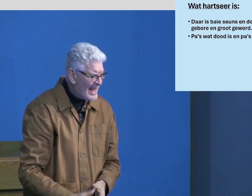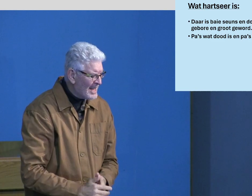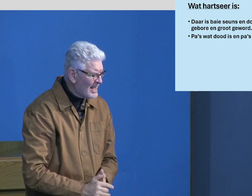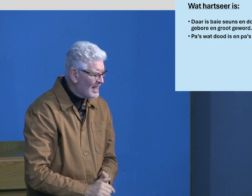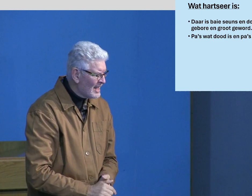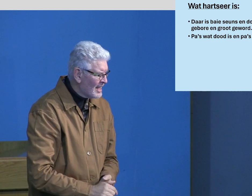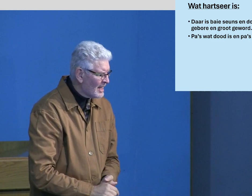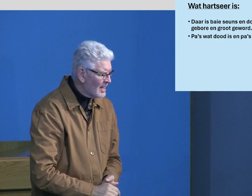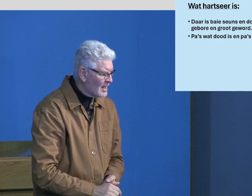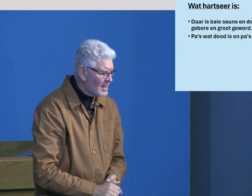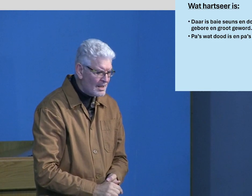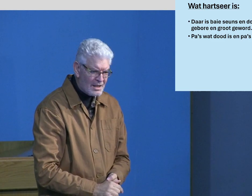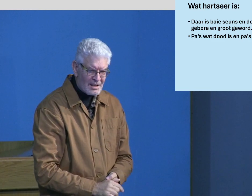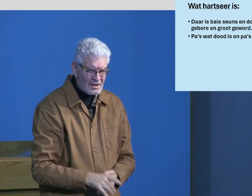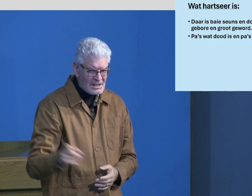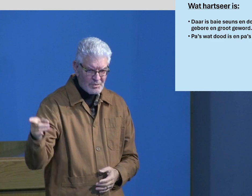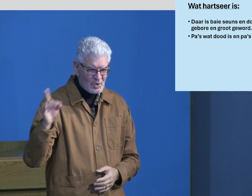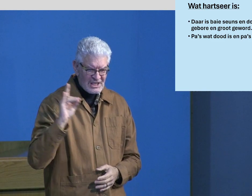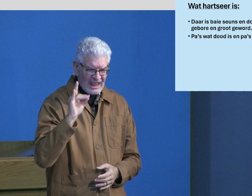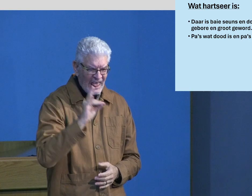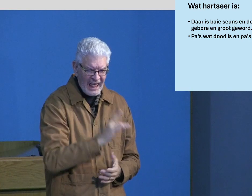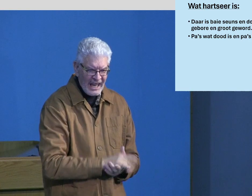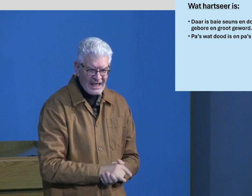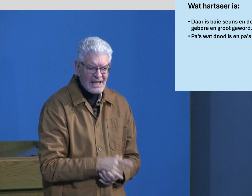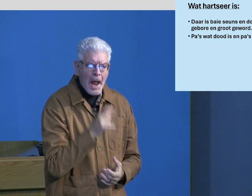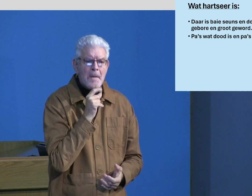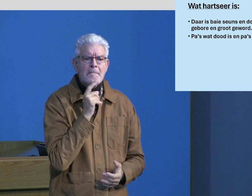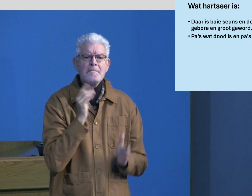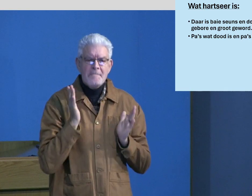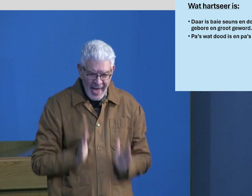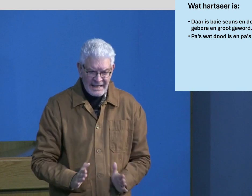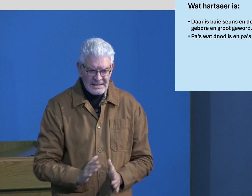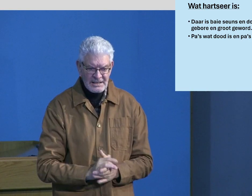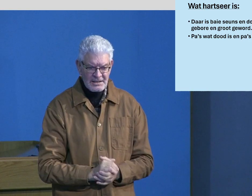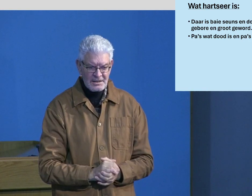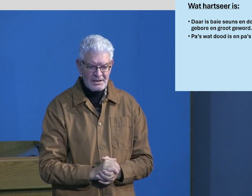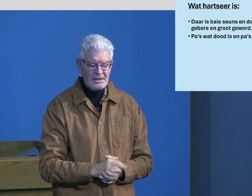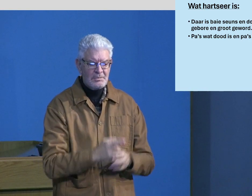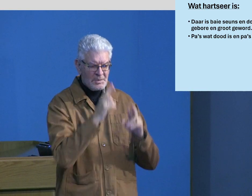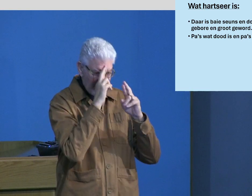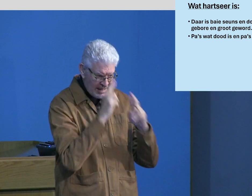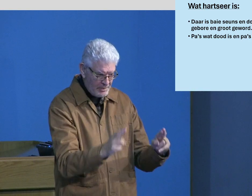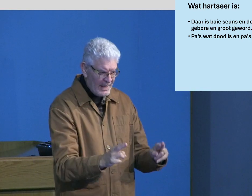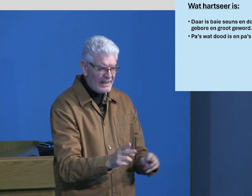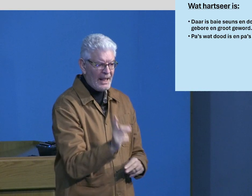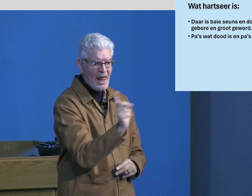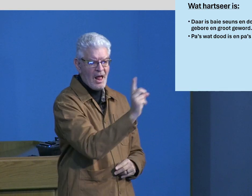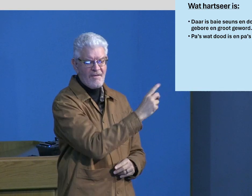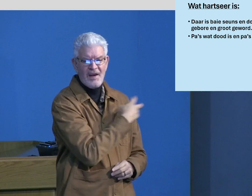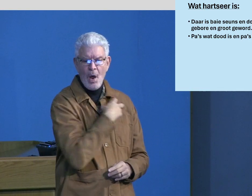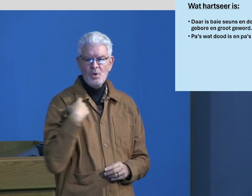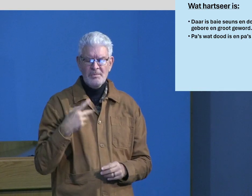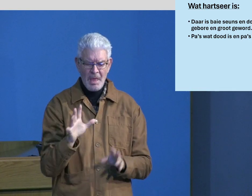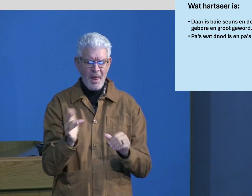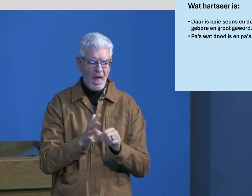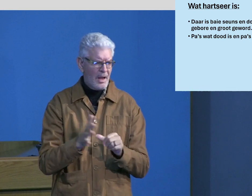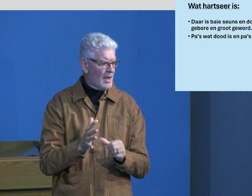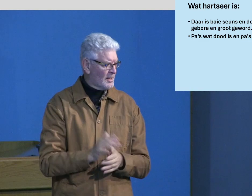die met vrouens en dan drop hy hulle net. Jy's nie 'n dier nie man, jy's 'n mens. Hê respek vir elke vrou, dit